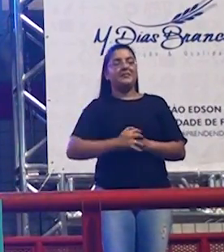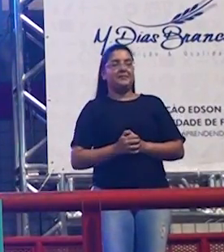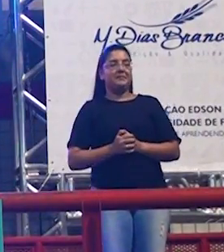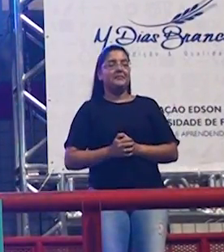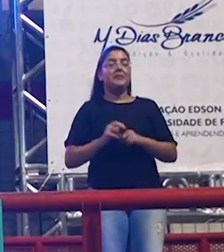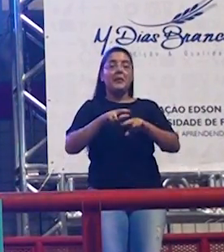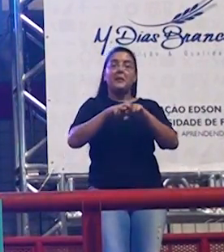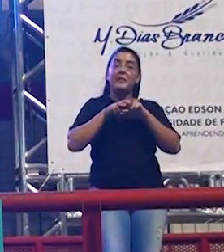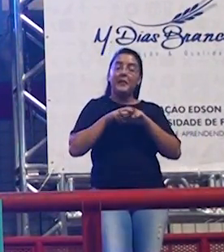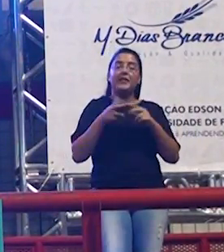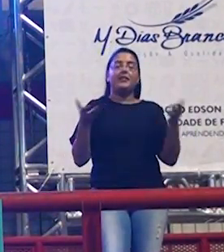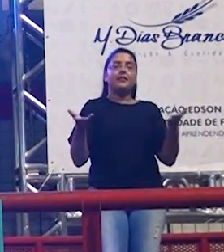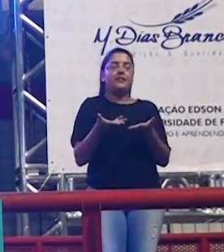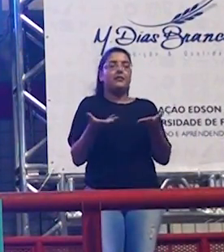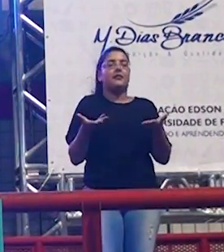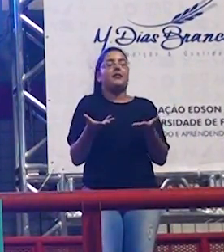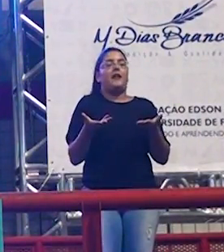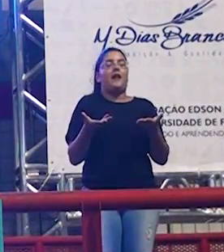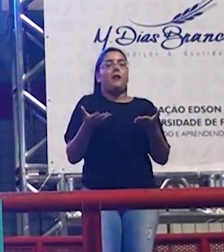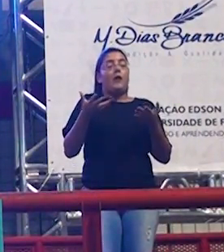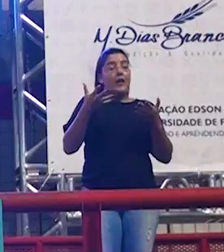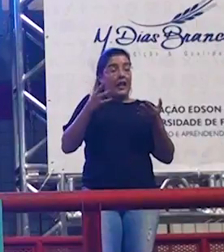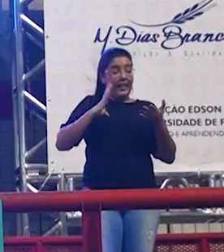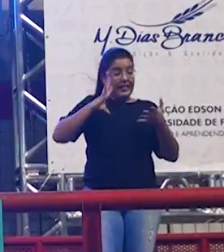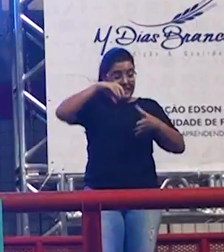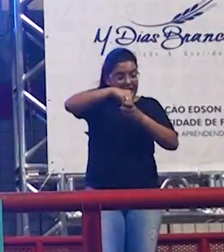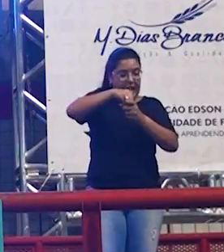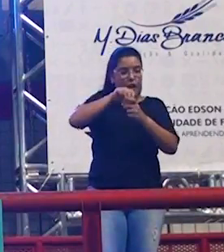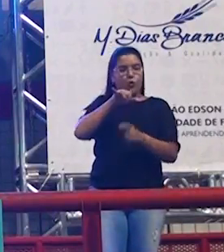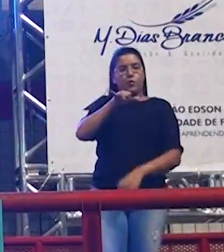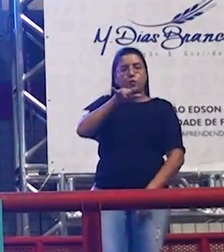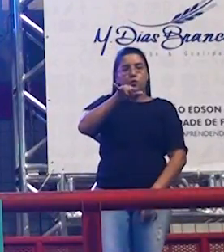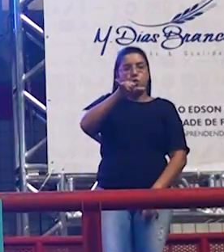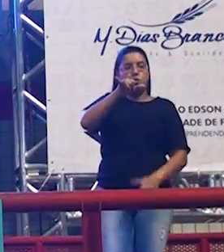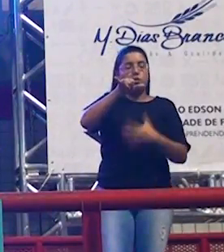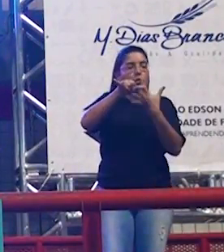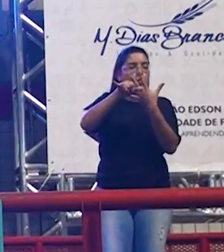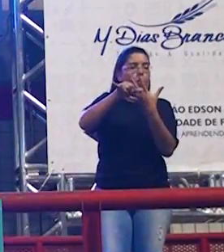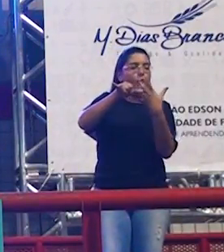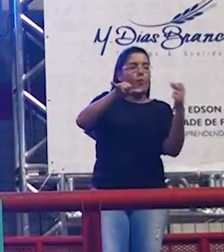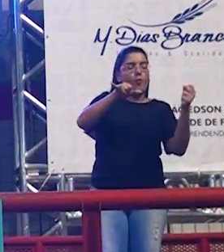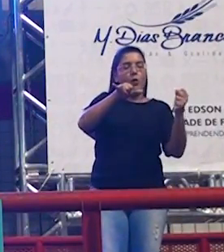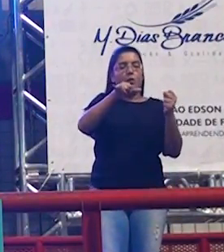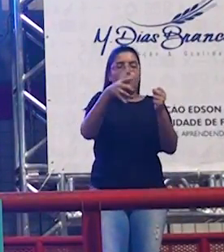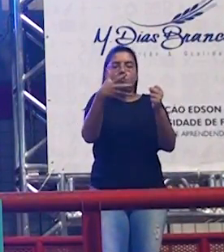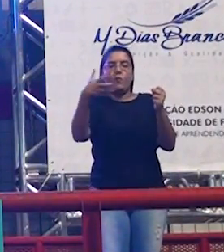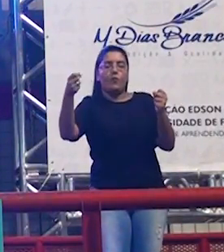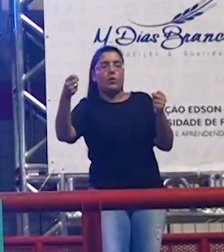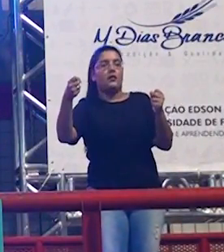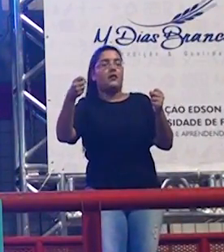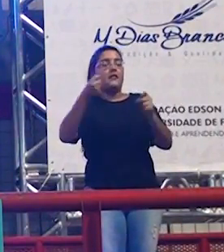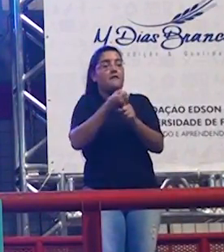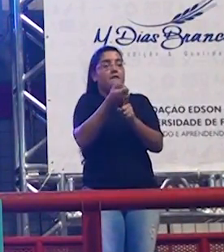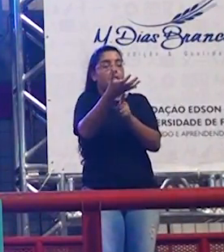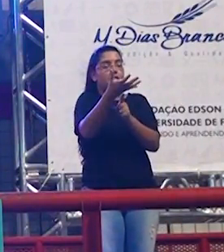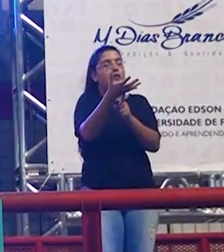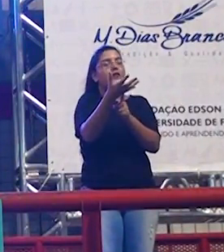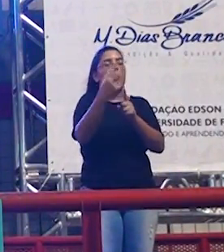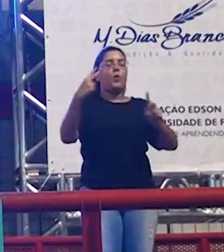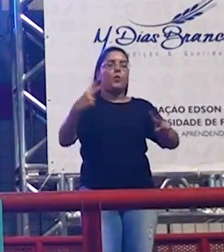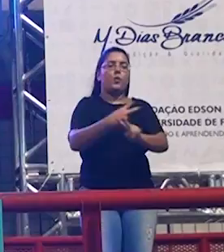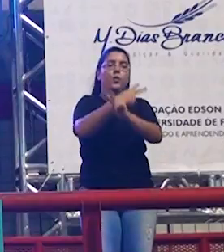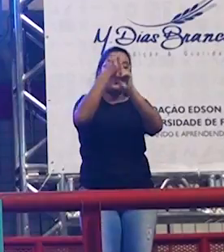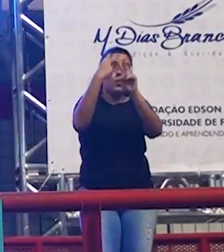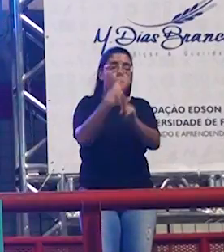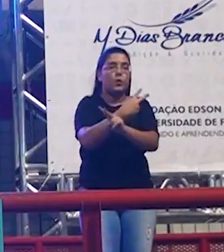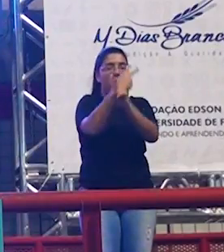a tendência é você ser arremessado para fora, porque a pressão de dentro do avião está maior do que a pressão externa. E fisicamente o ar se desloca de áreas de